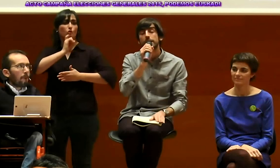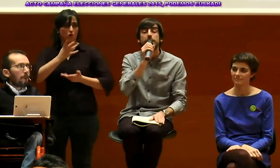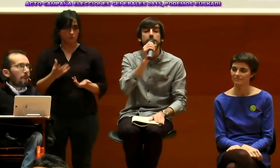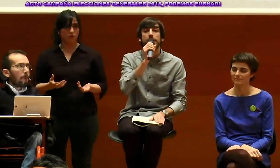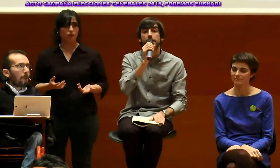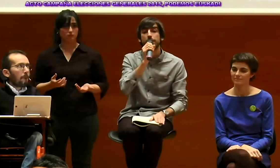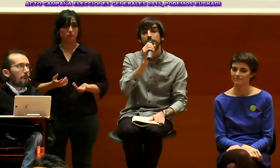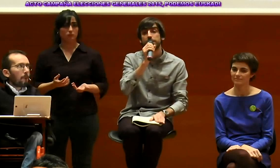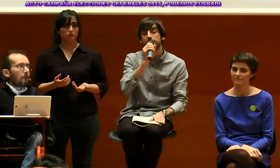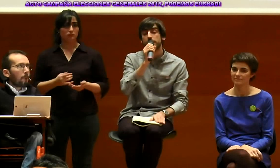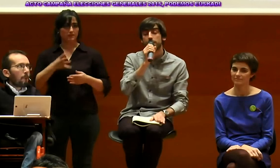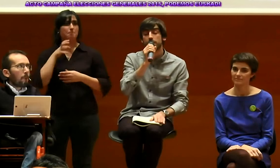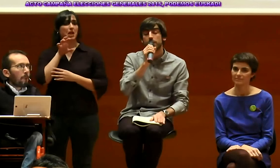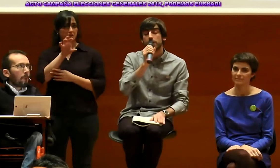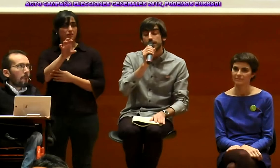y